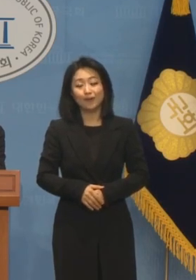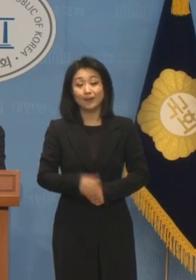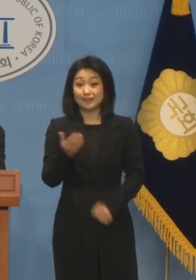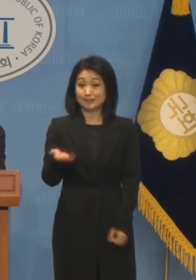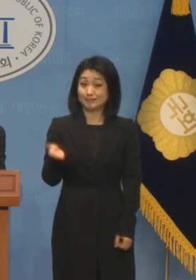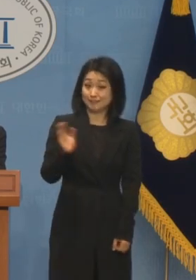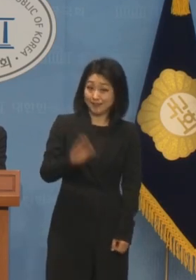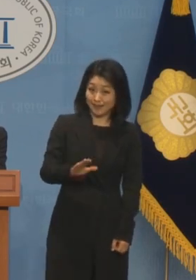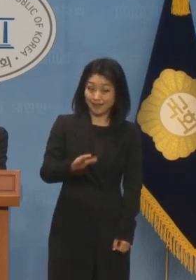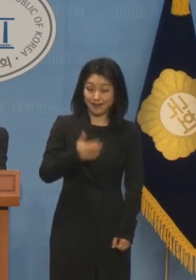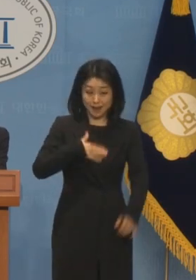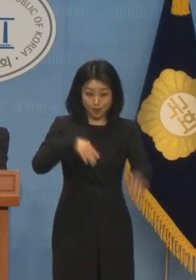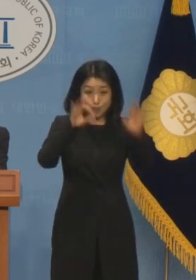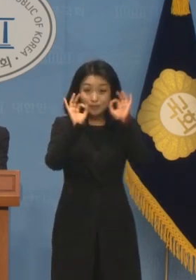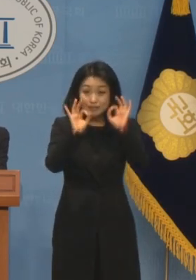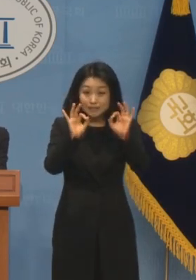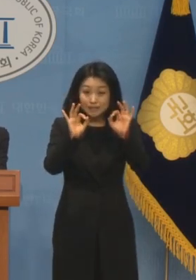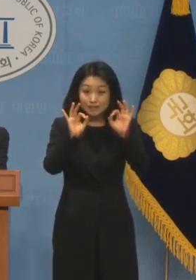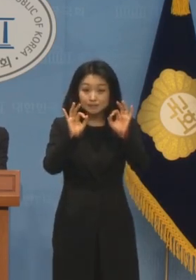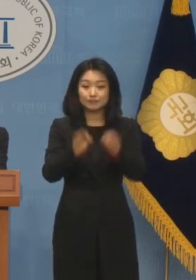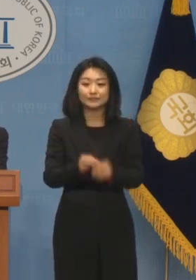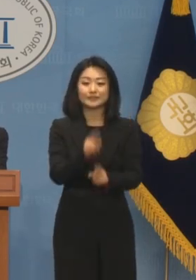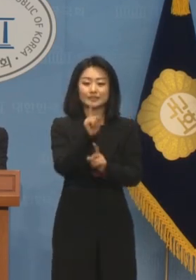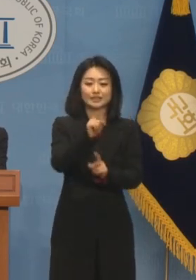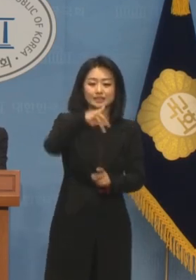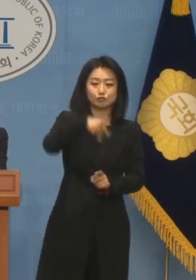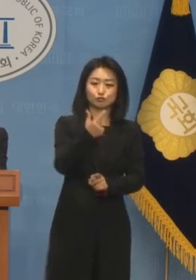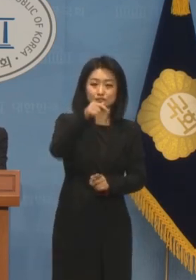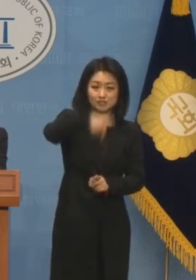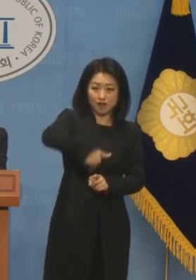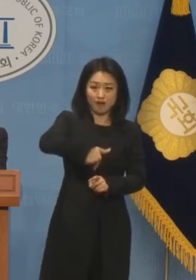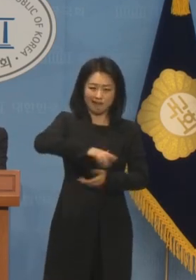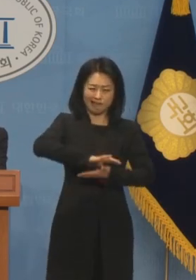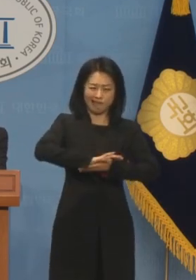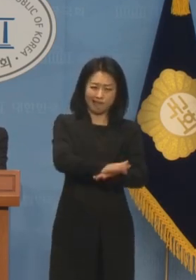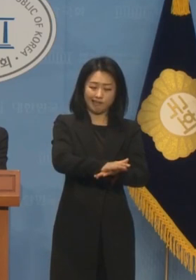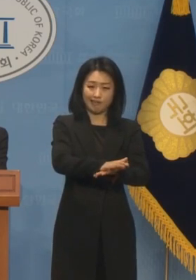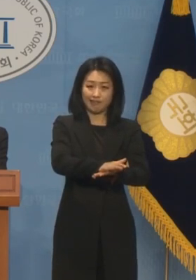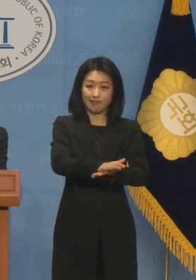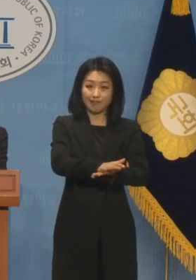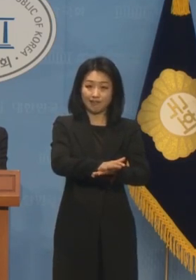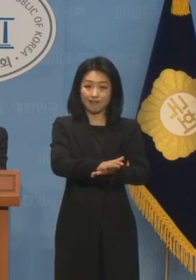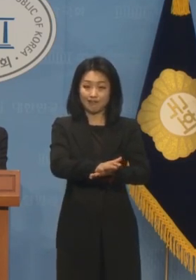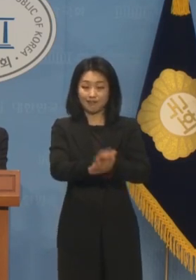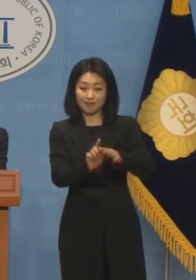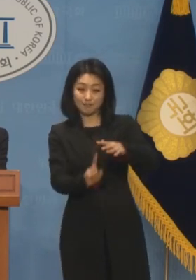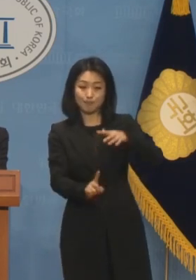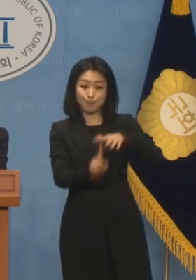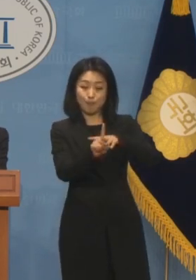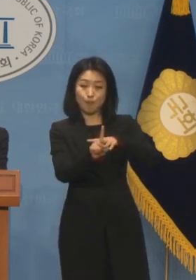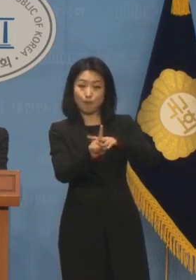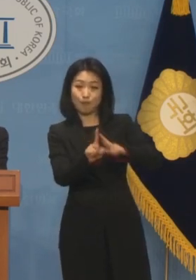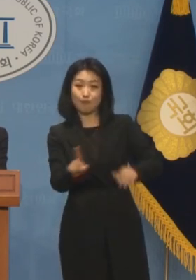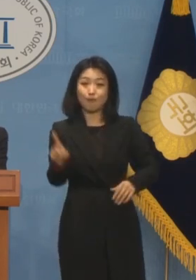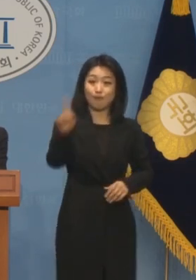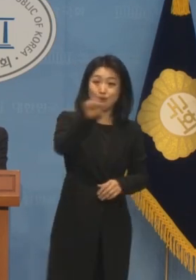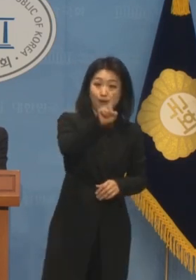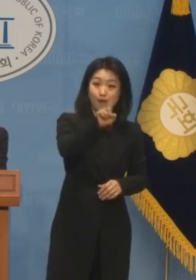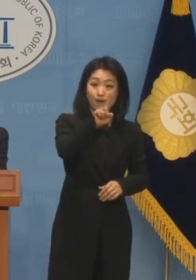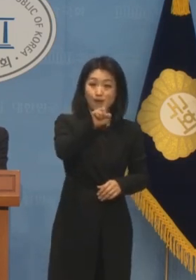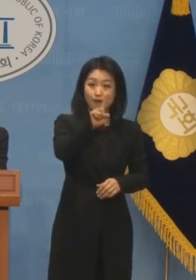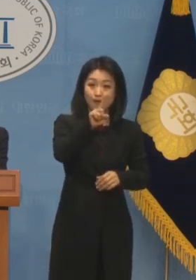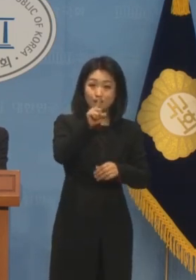그런데 또 이후에 알고 보니 이준석만 밟고 지나가면 너의 미래는 보장해준다며 달콤한